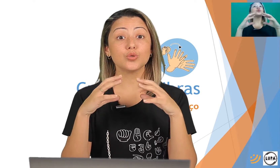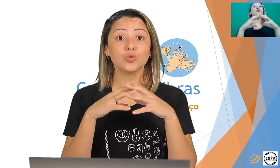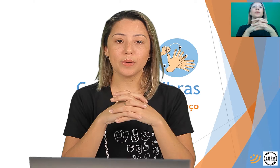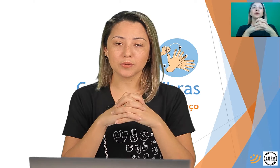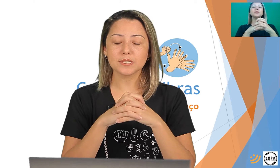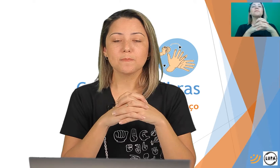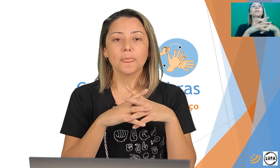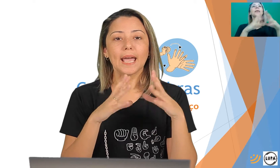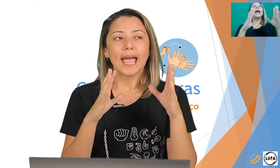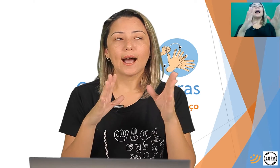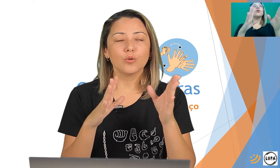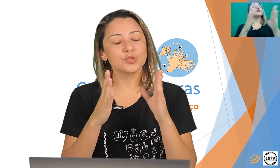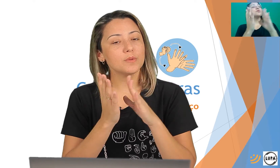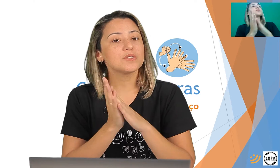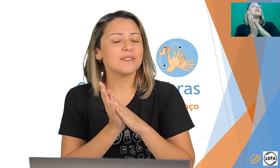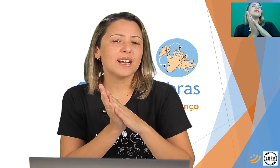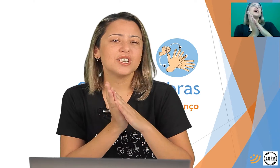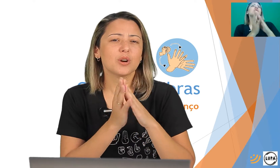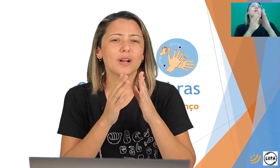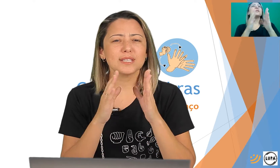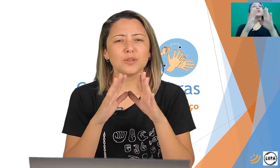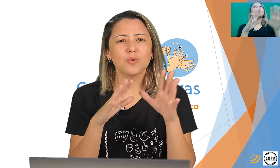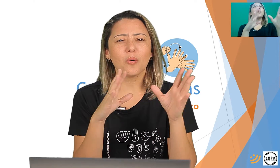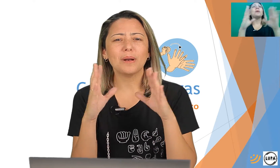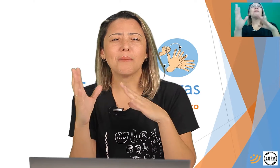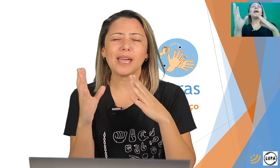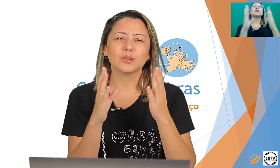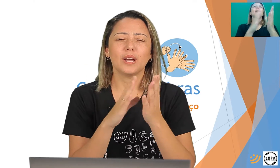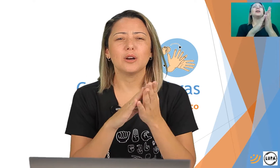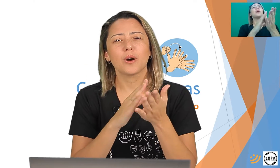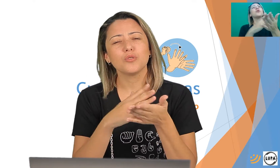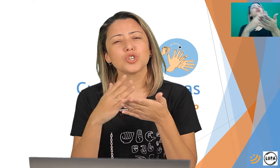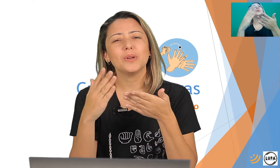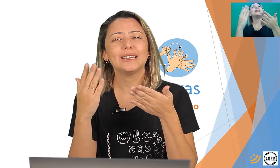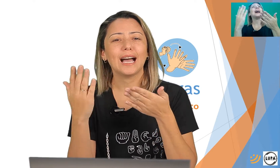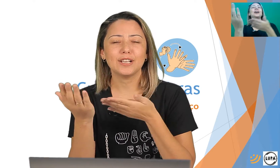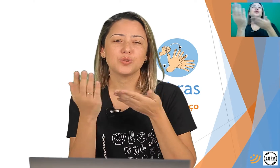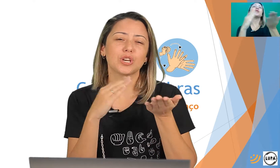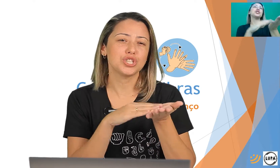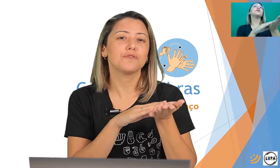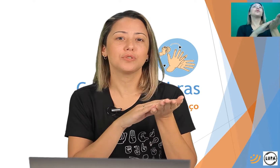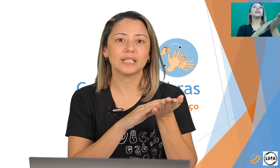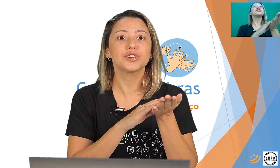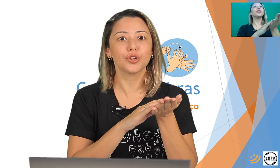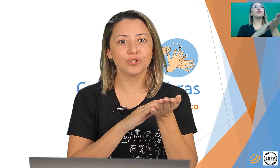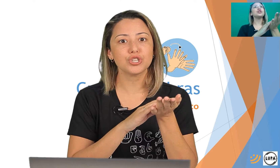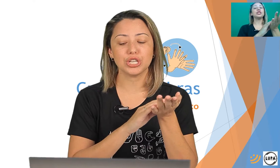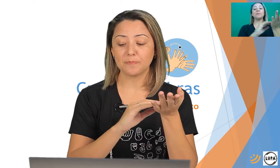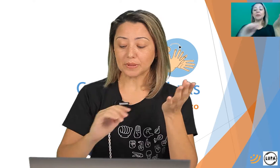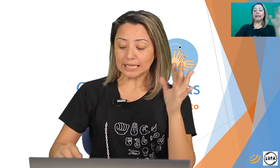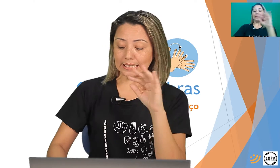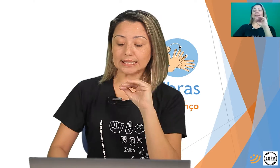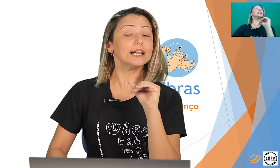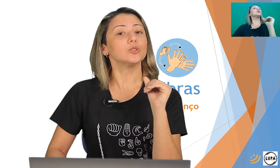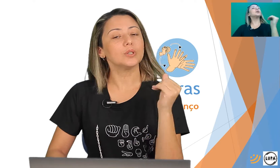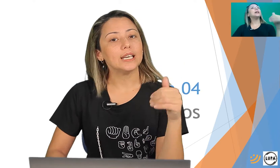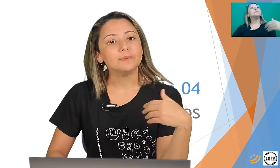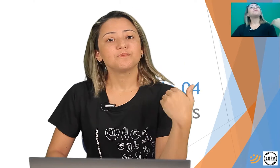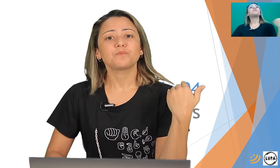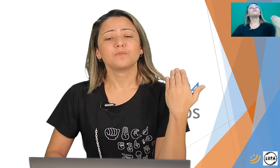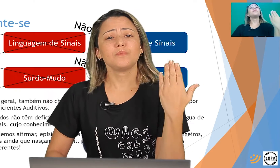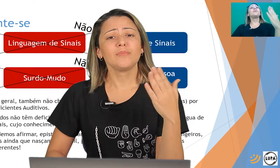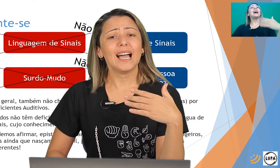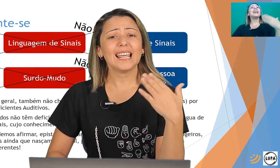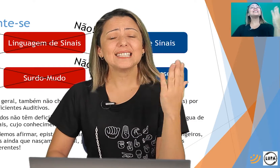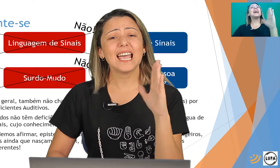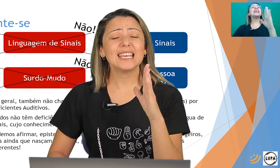conhecer os números. Os números, na verdade, é quase que um complemento, aí, uma continuidade do que a gente viu da datilologia. Tanto